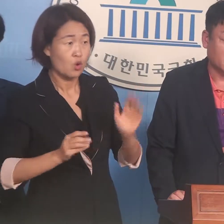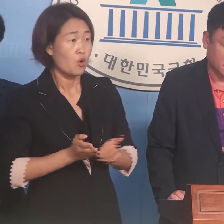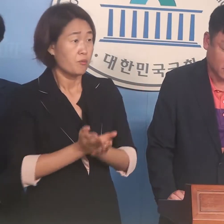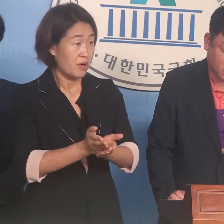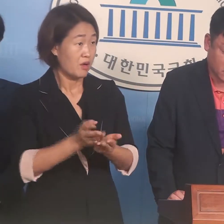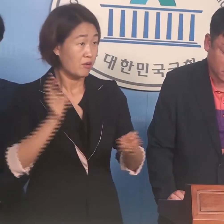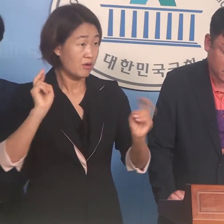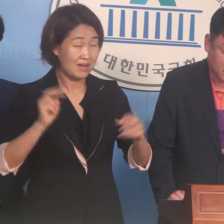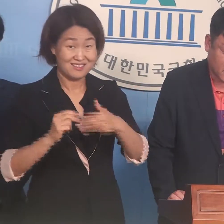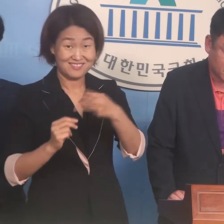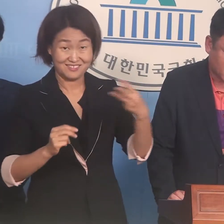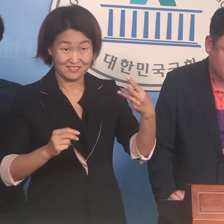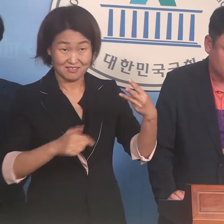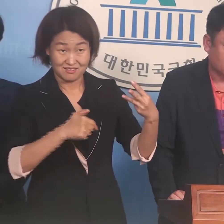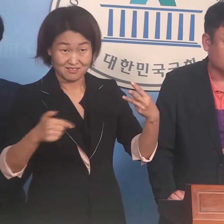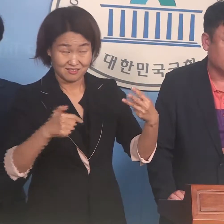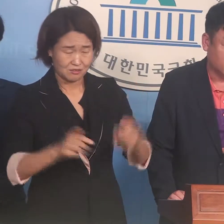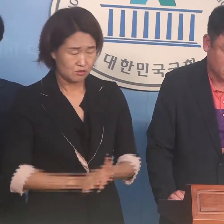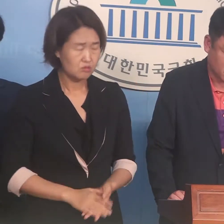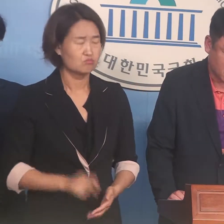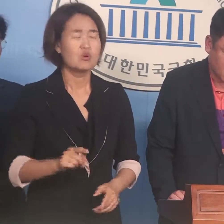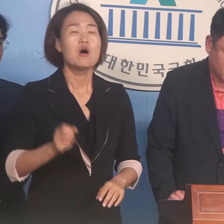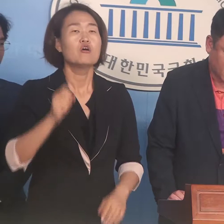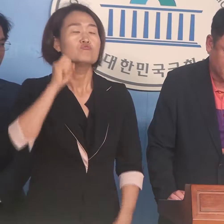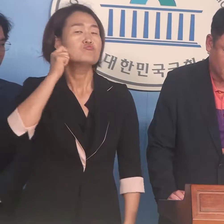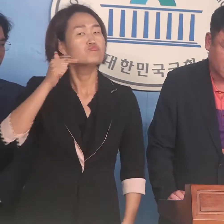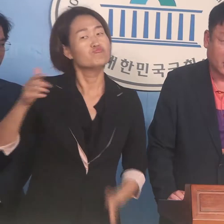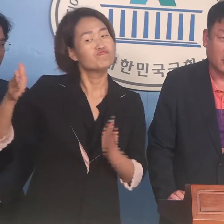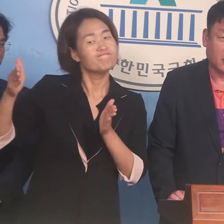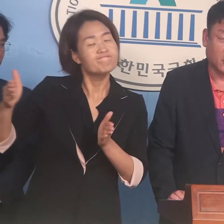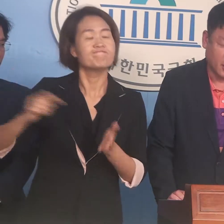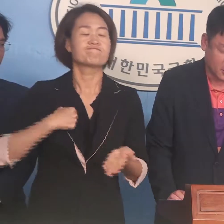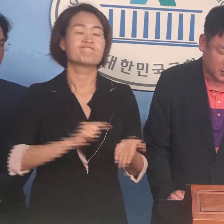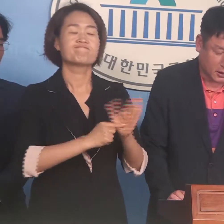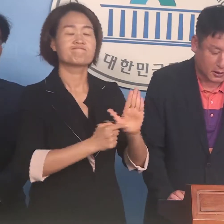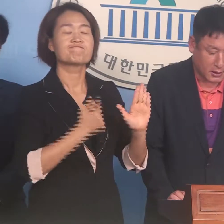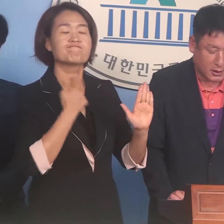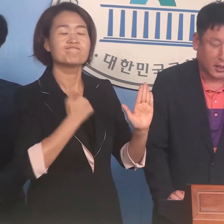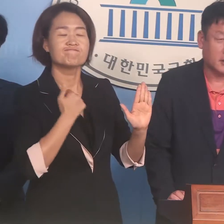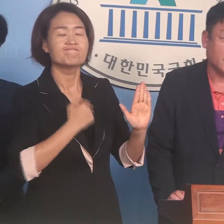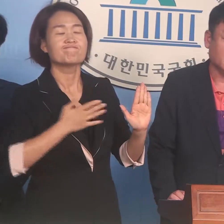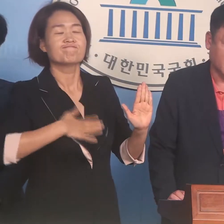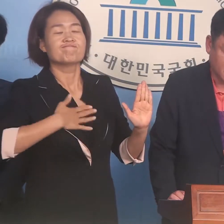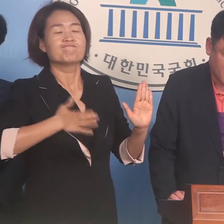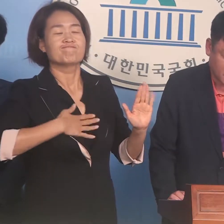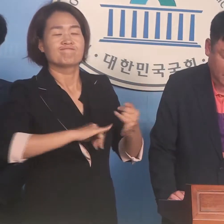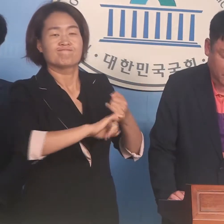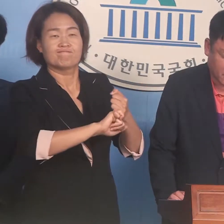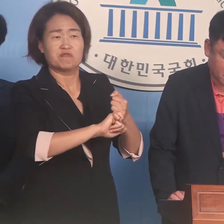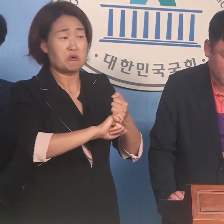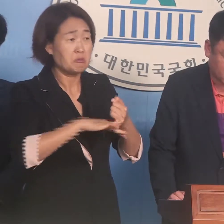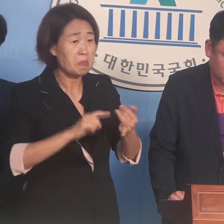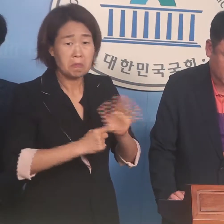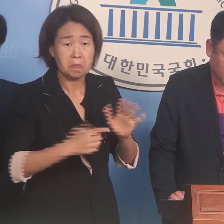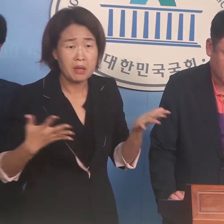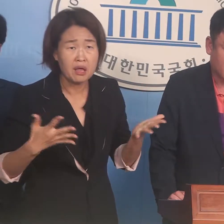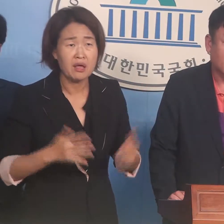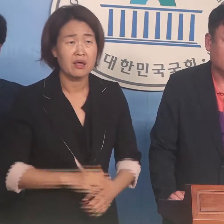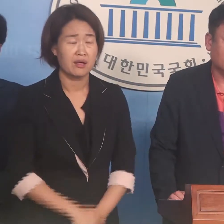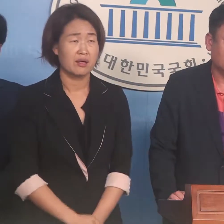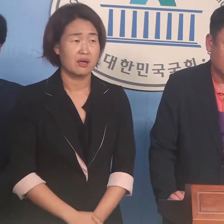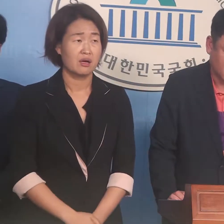대하여 2019년 상반기 중으로 그 내용을 발표하겠다고 약속하였으나 아직까지 어떠한 발표도 하지 않고